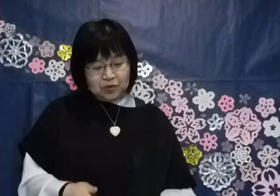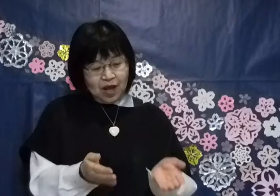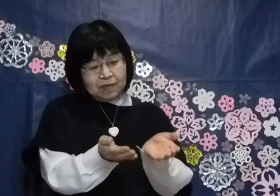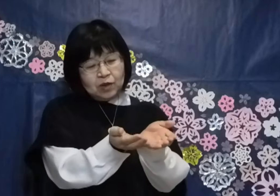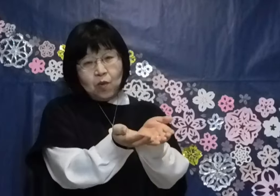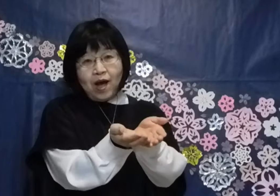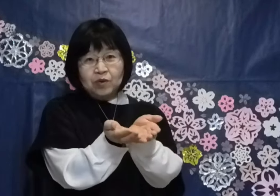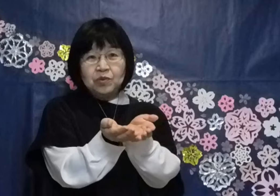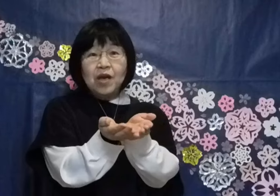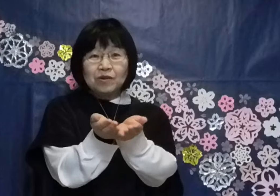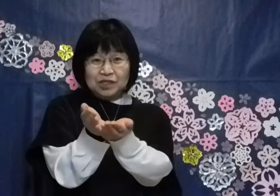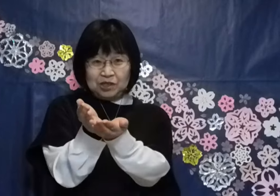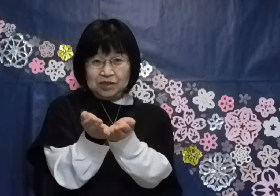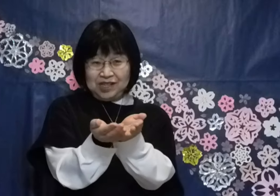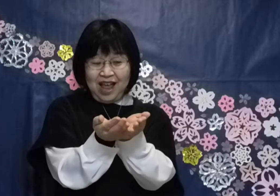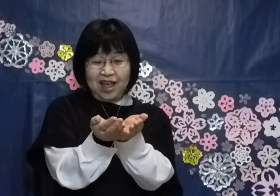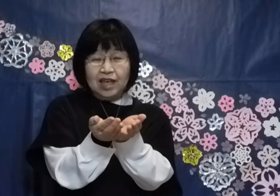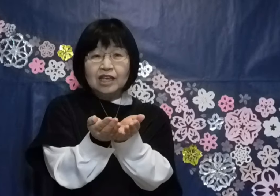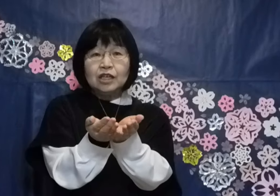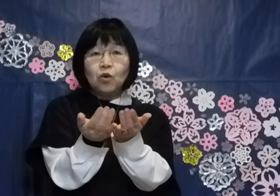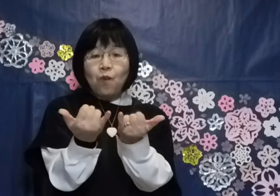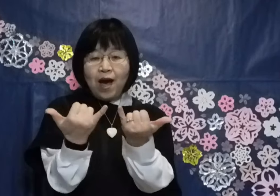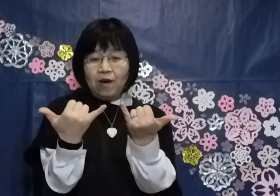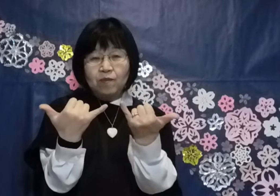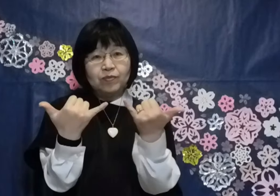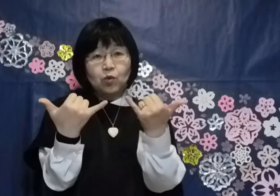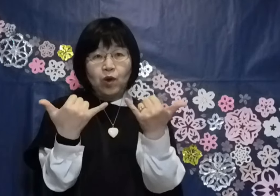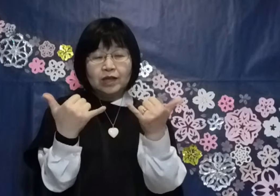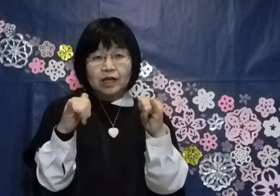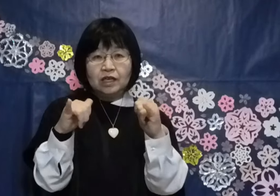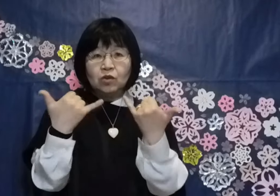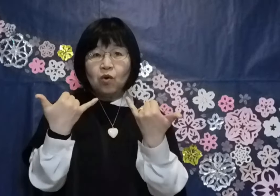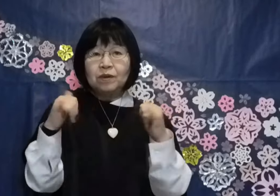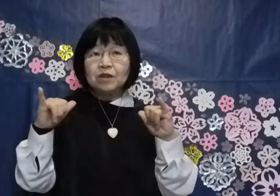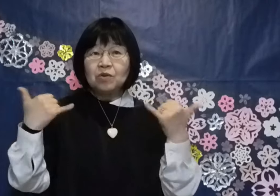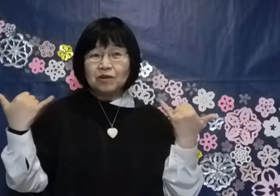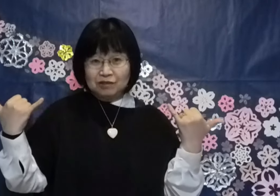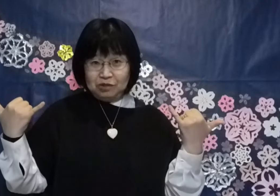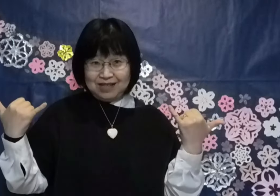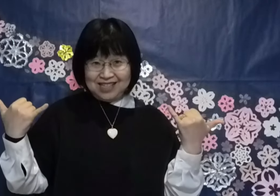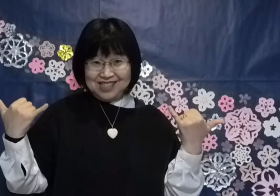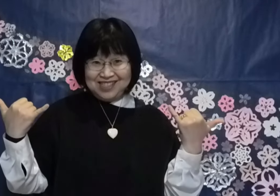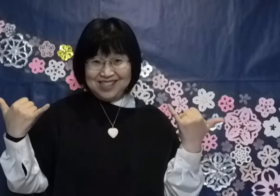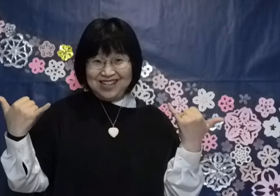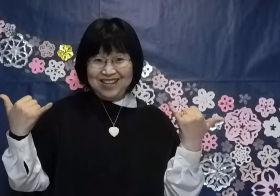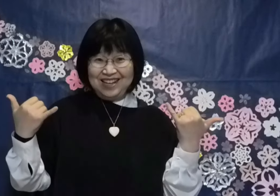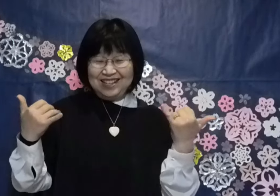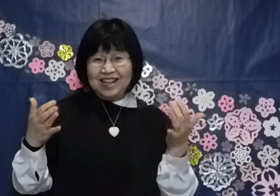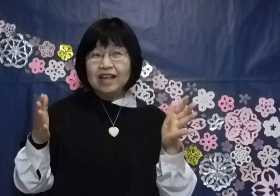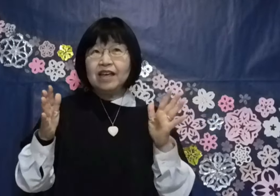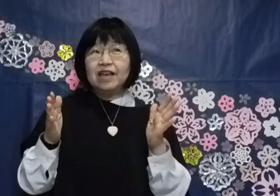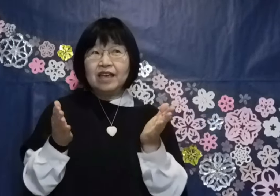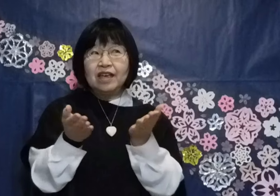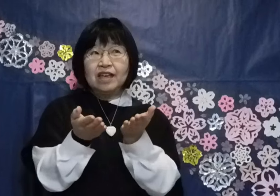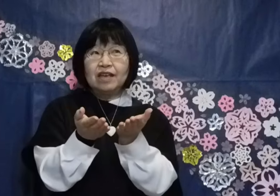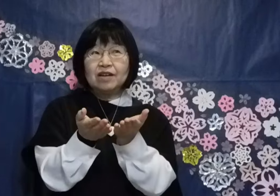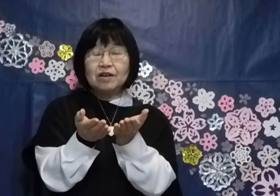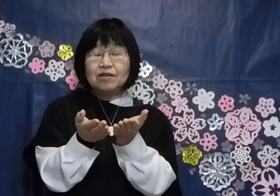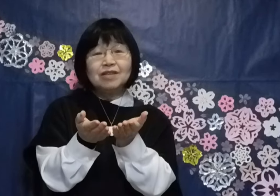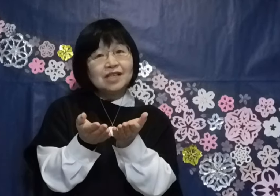船人は船を作って、人はこうやって人々という手話です。で、歌に合